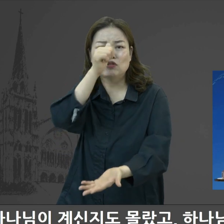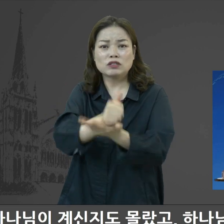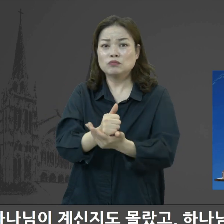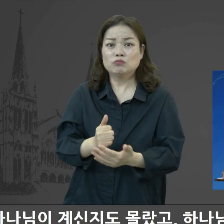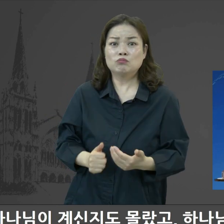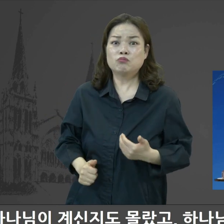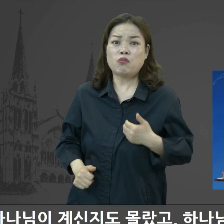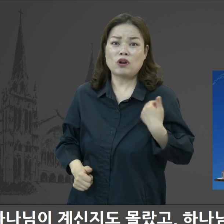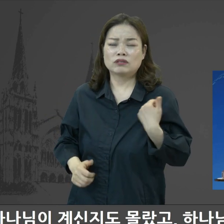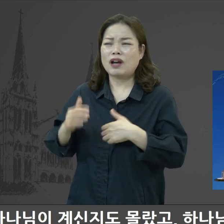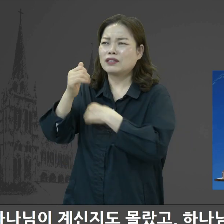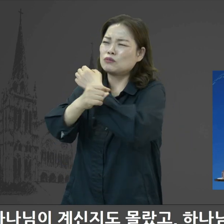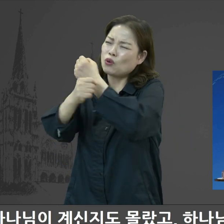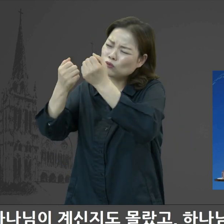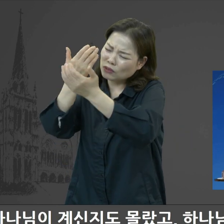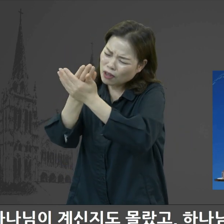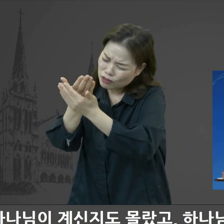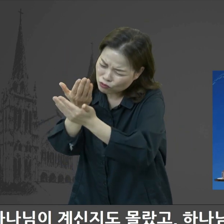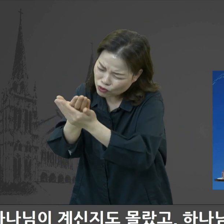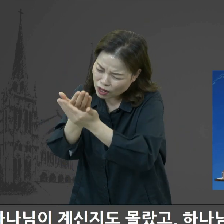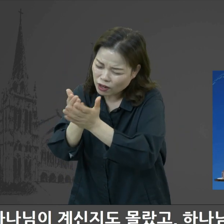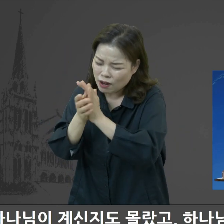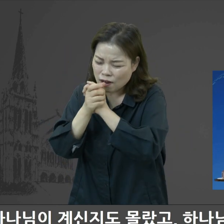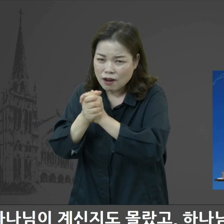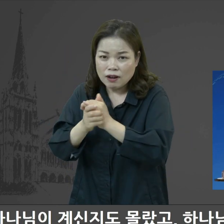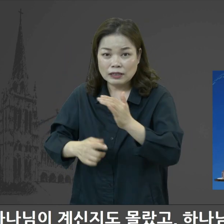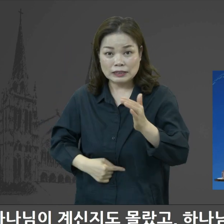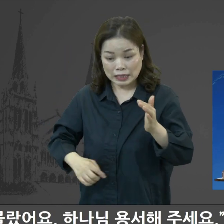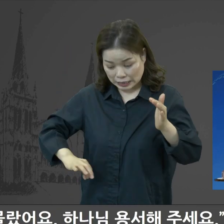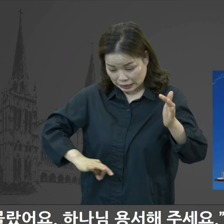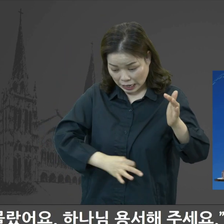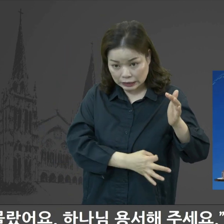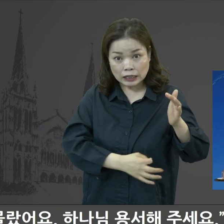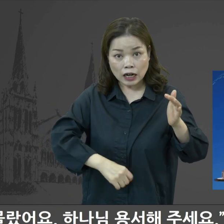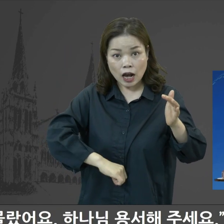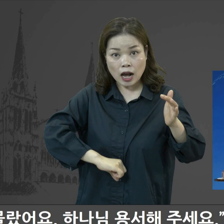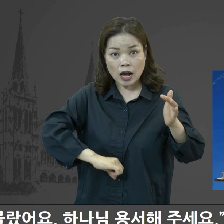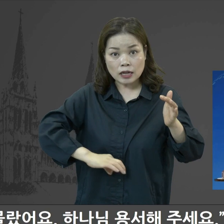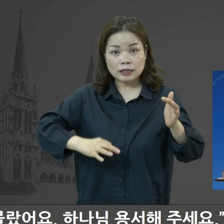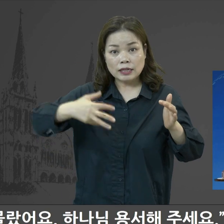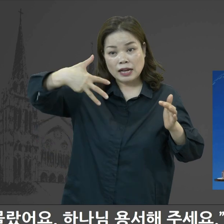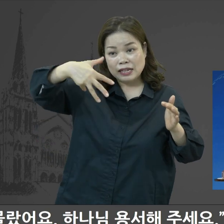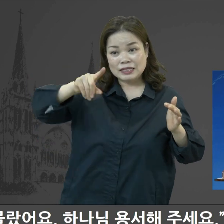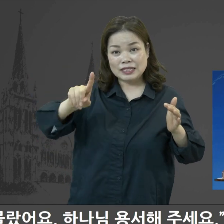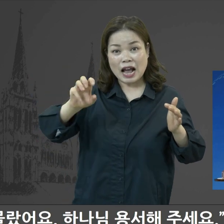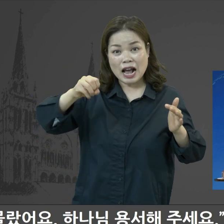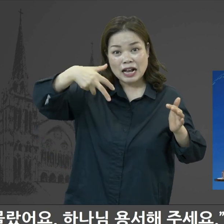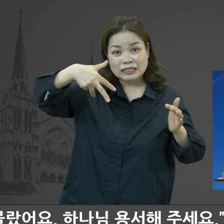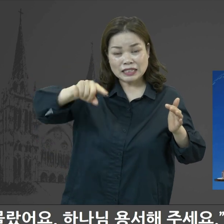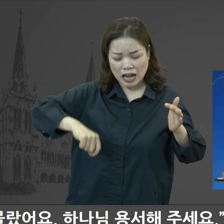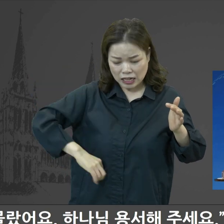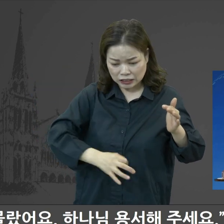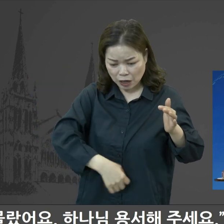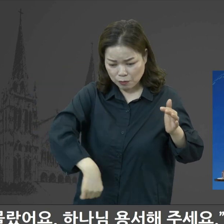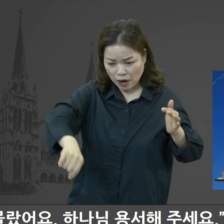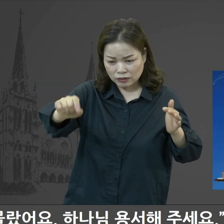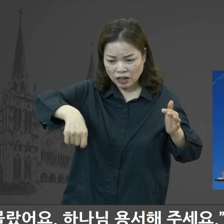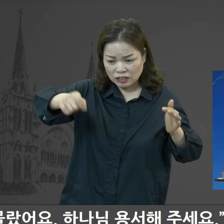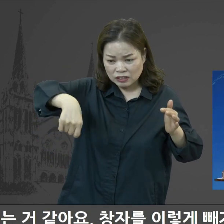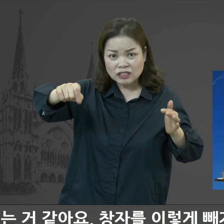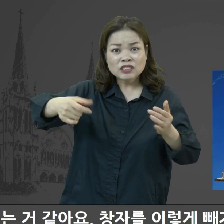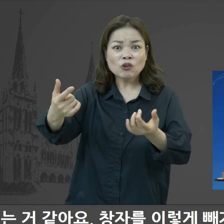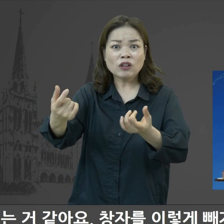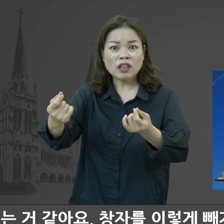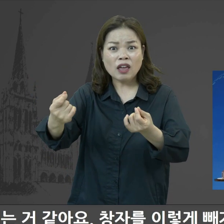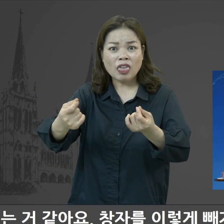몰랐어요. 하나님 용서해 주세요 하는데요, 창자가요 이렇게 빠지는 것 같아요. 창자를 이렇게 빼갖고요, 제 창자를 막 이렇게